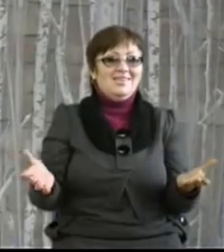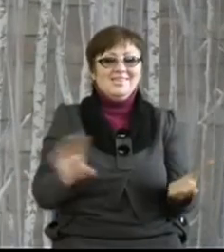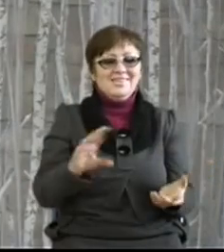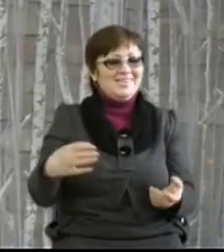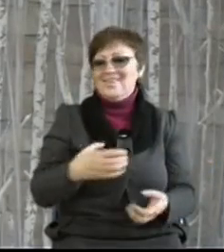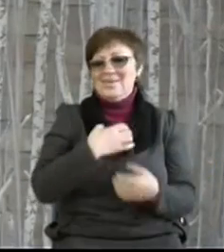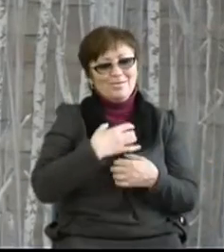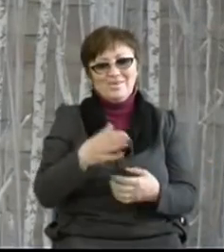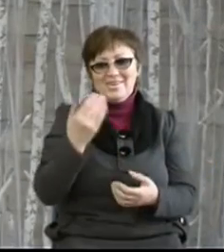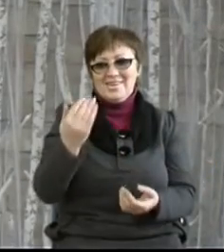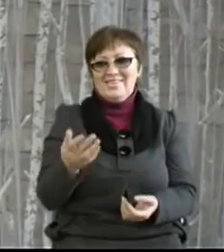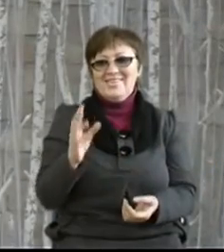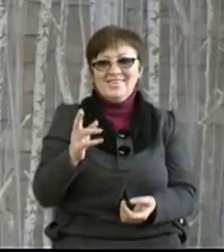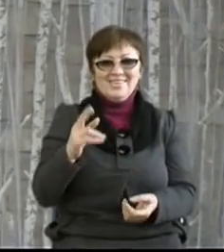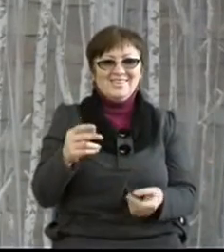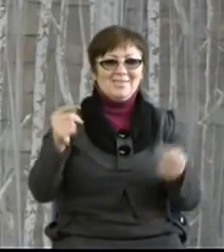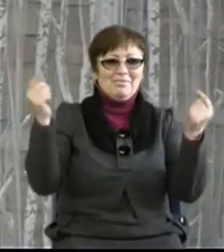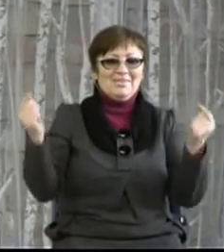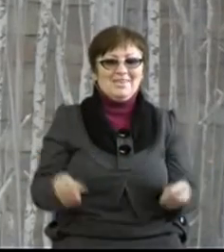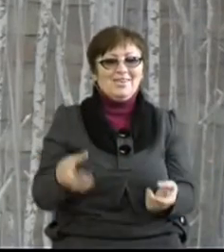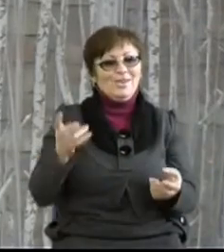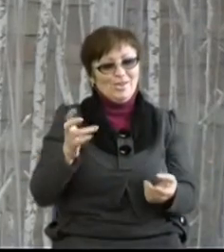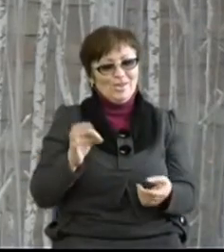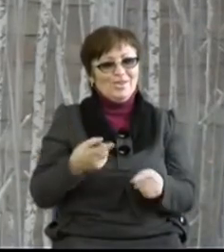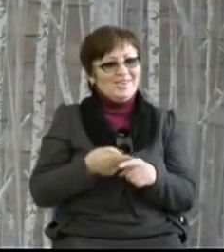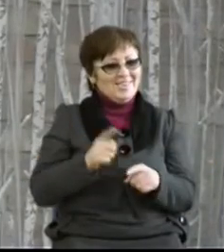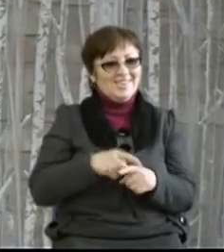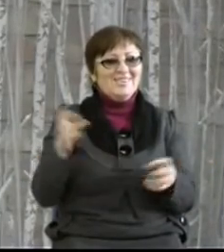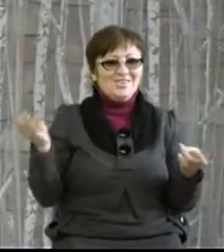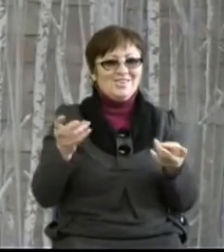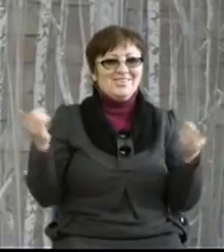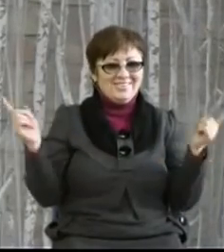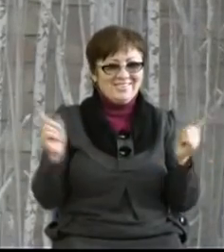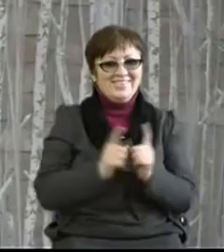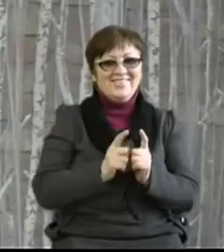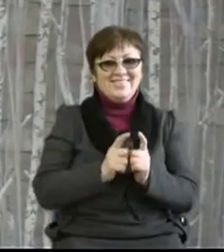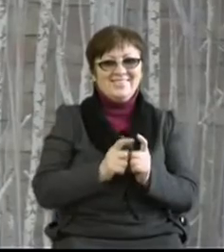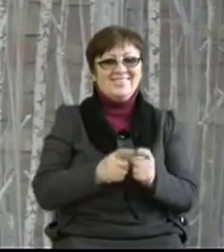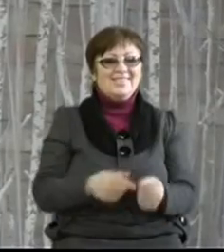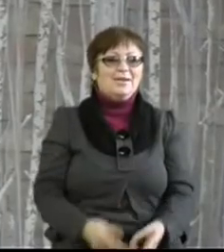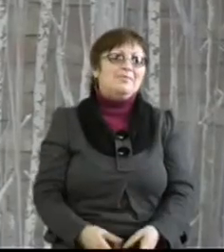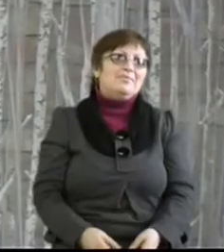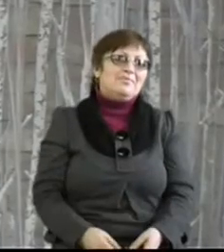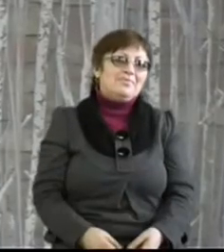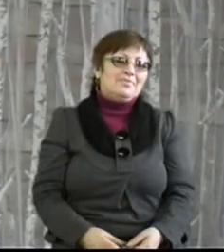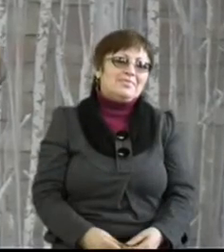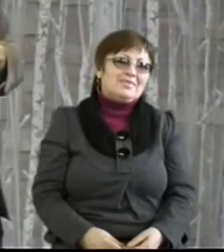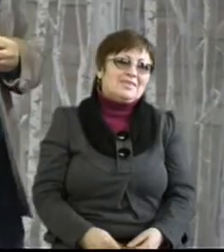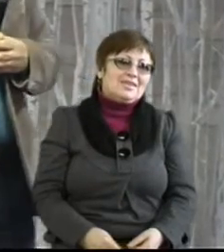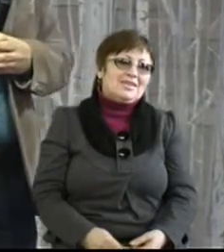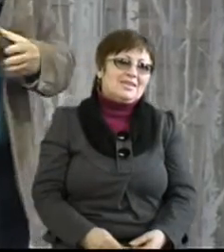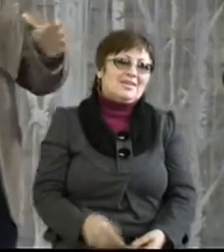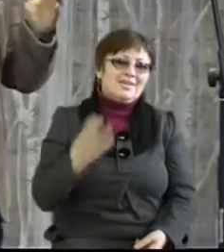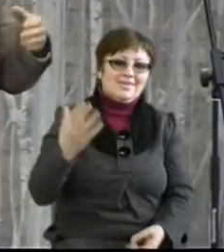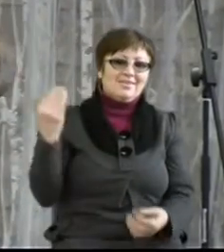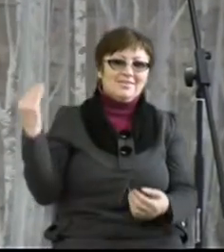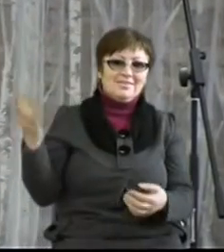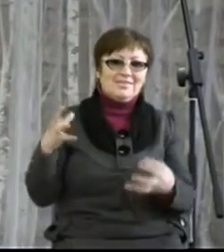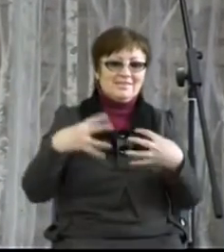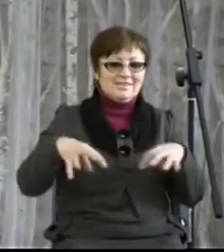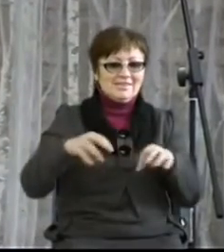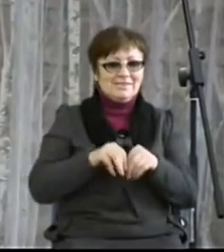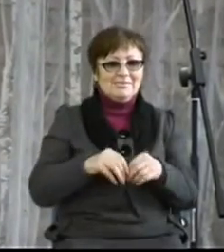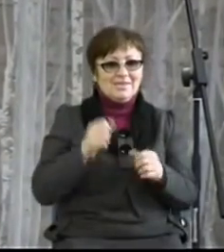вас, те, которые собираются в брак вступать. Но с этим придется столкнуться. Это вы знаете, как у меня в семье довольно